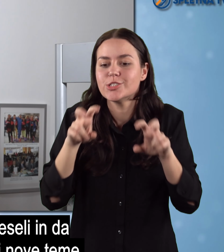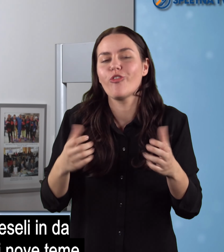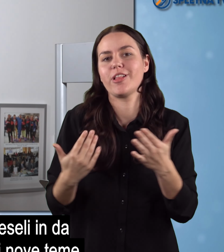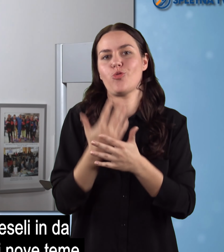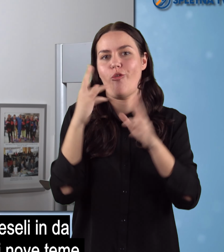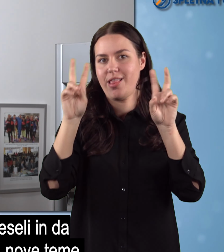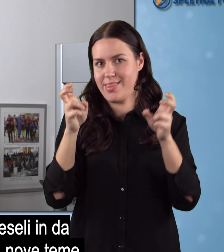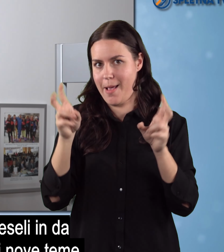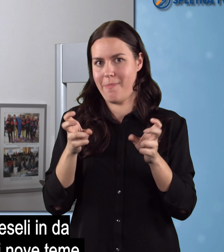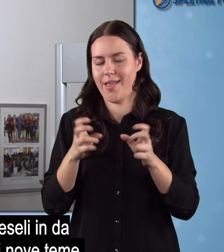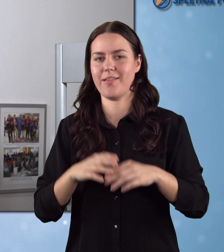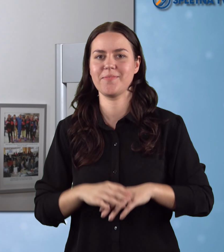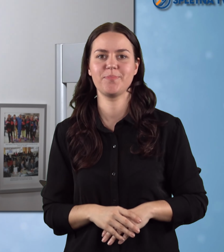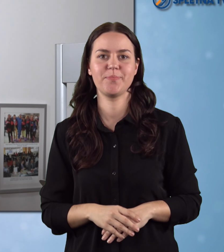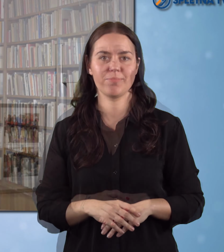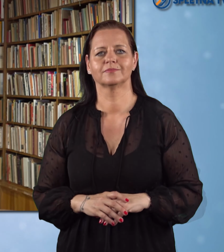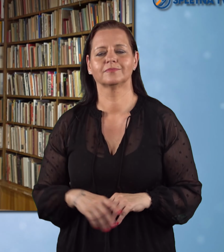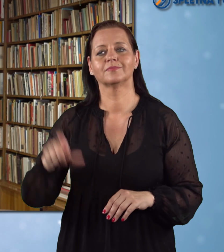teme.